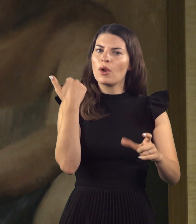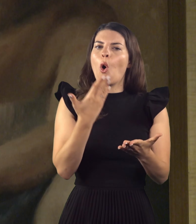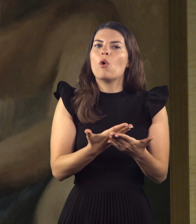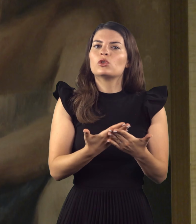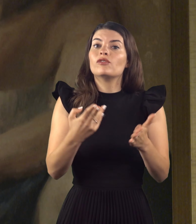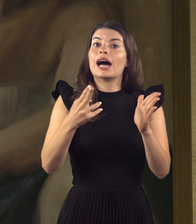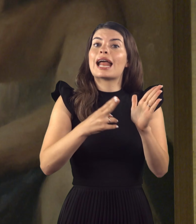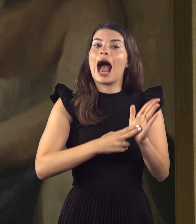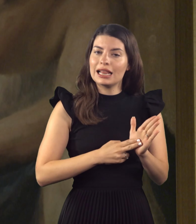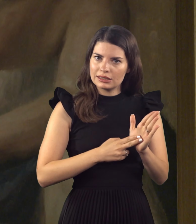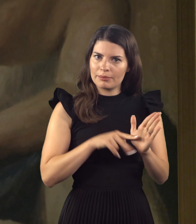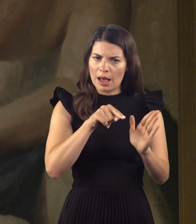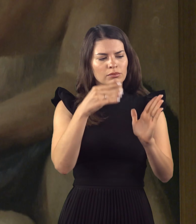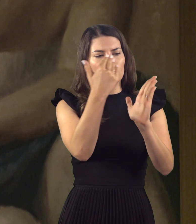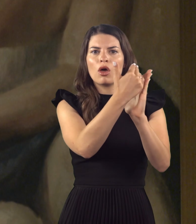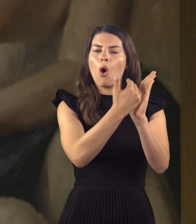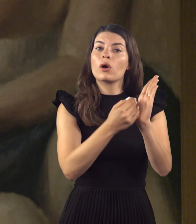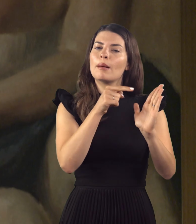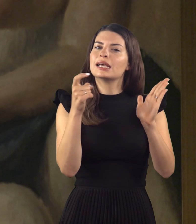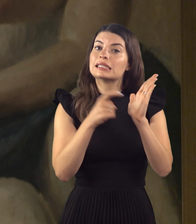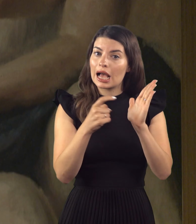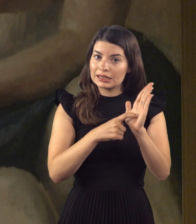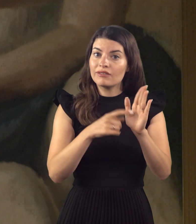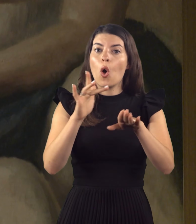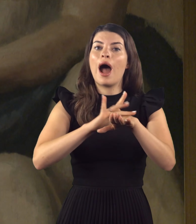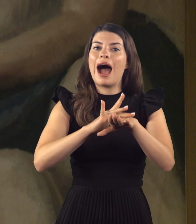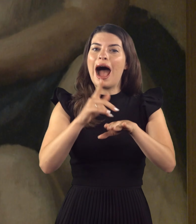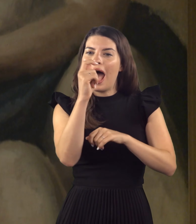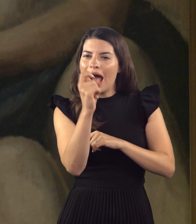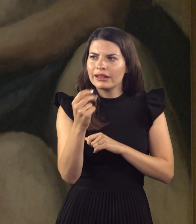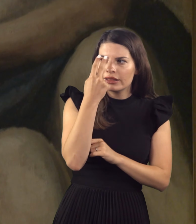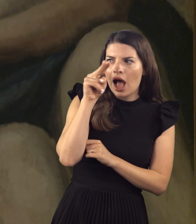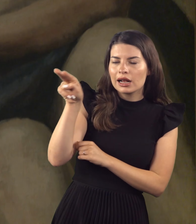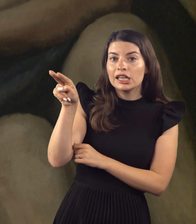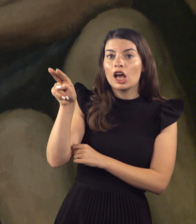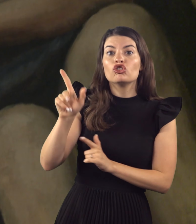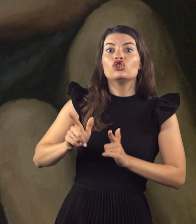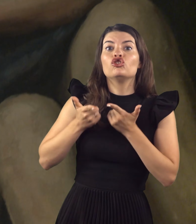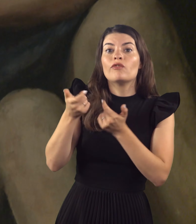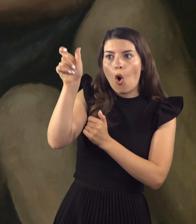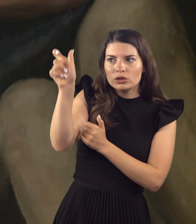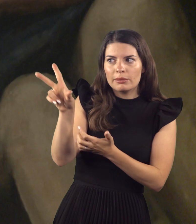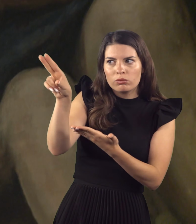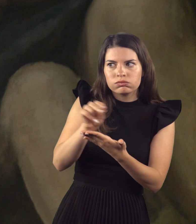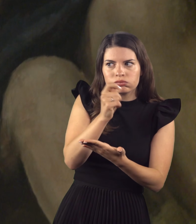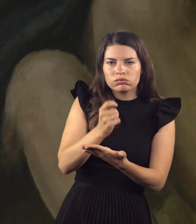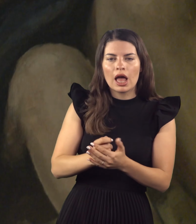iz realizma. Učni program je zahteval slikanje aktov po živih modelih. Mentori so predlagali